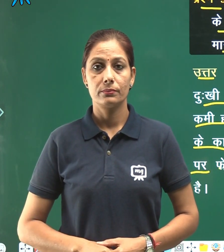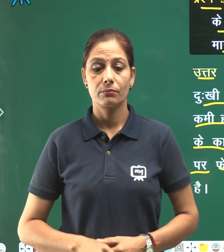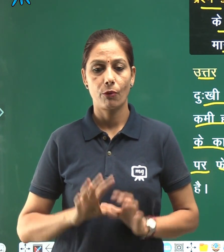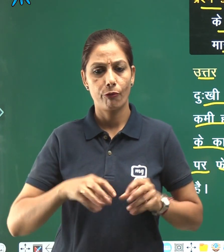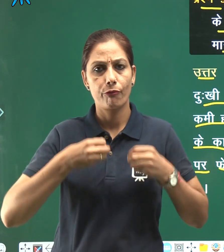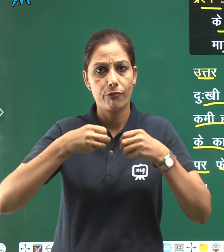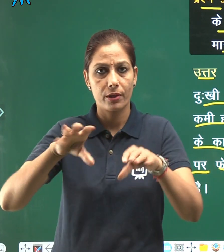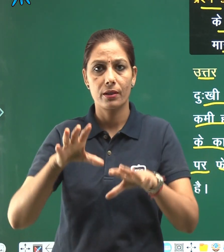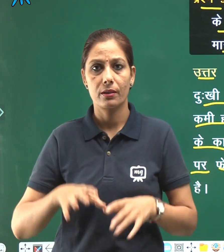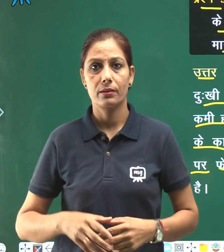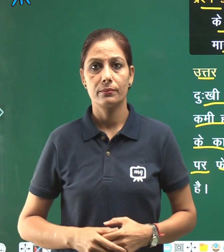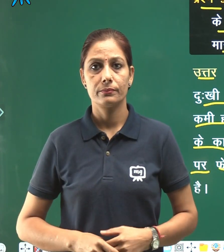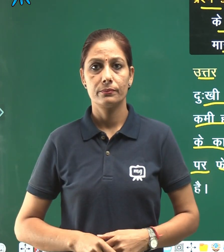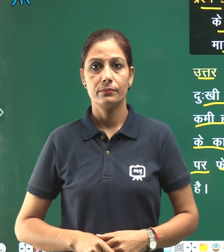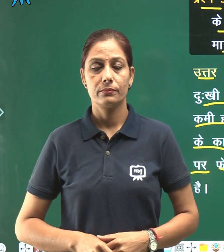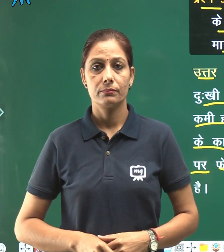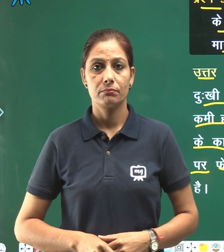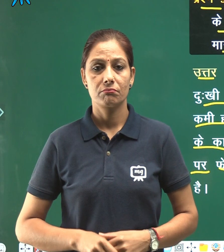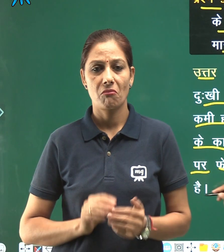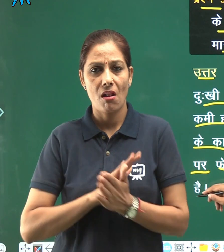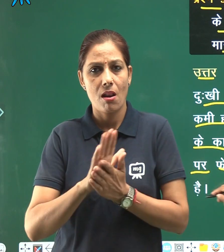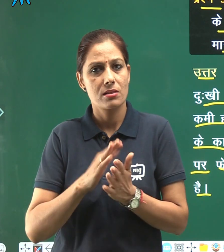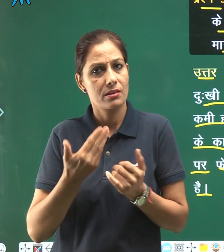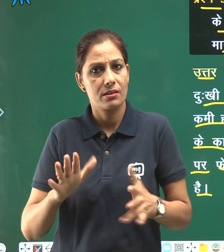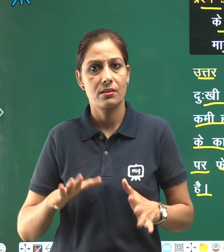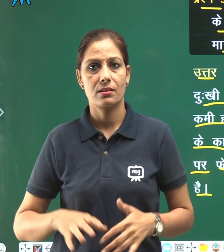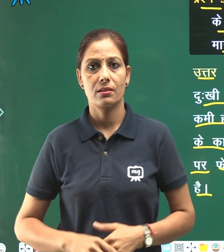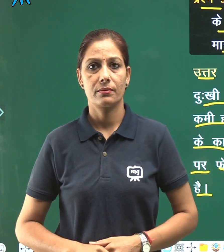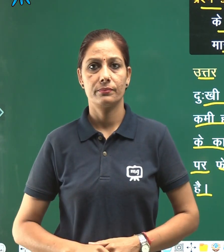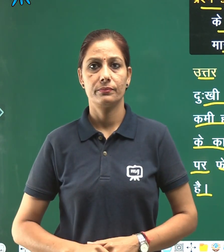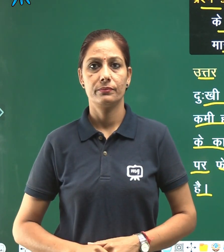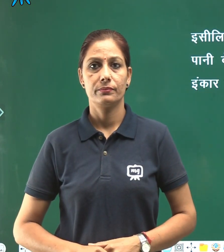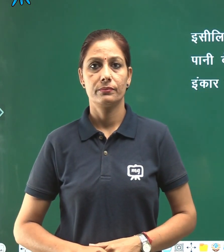फेंक कर बर्बाद कर देते हैं।